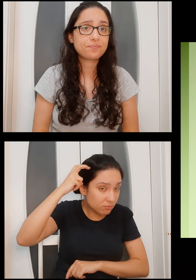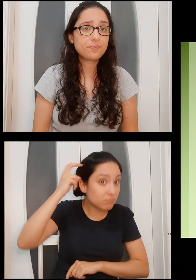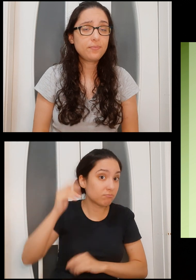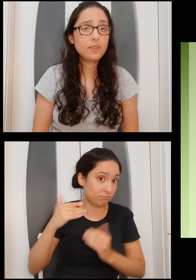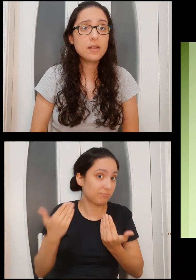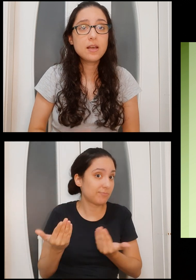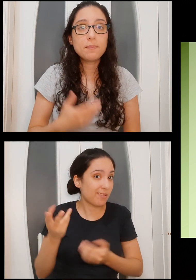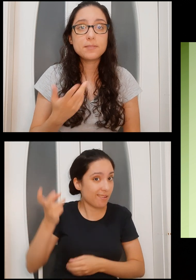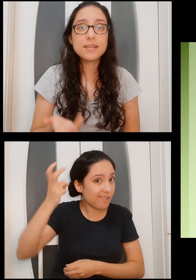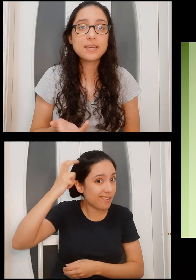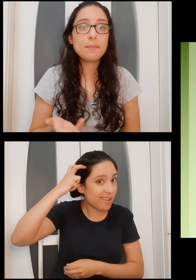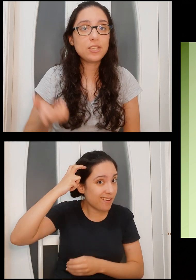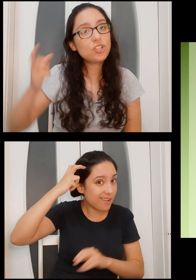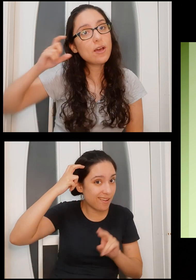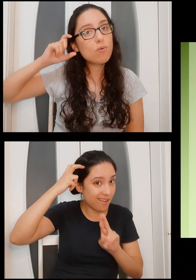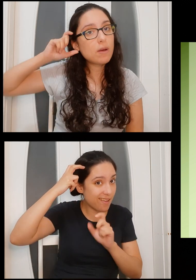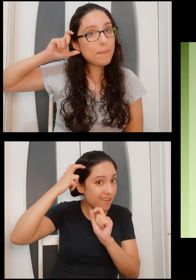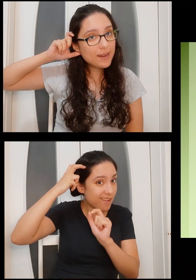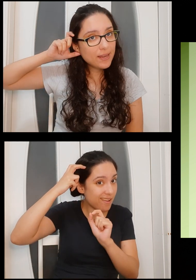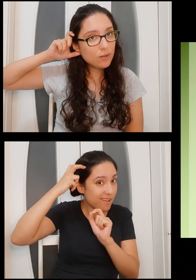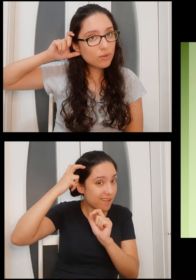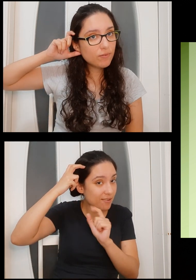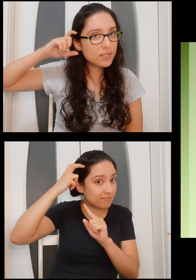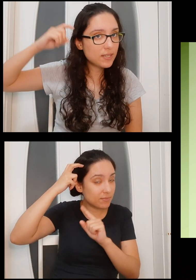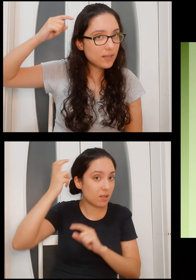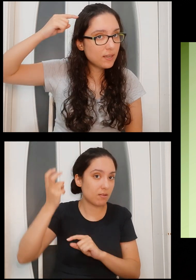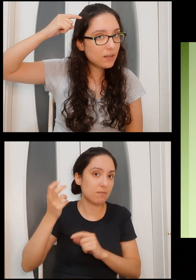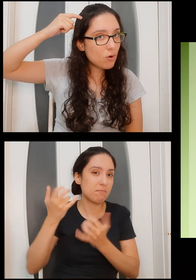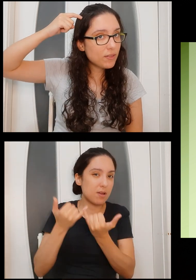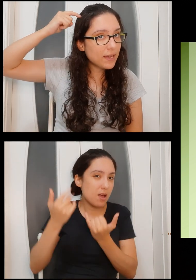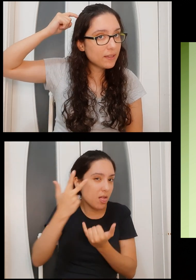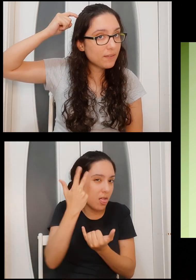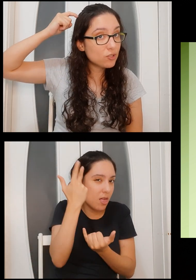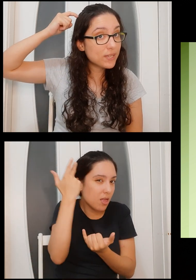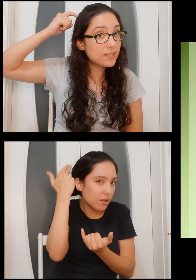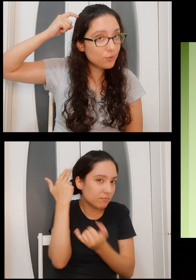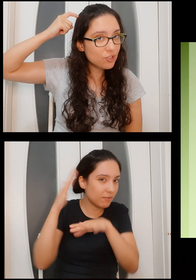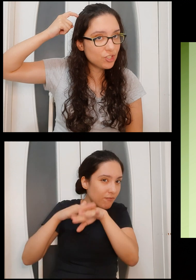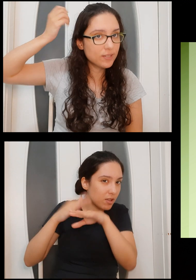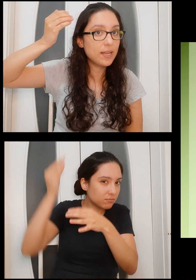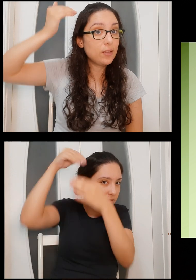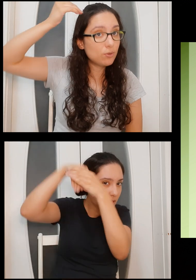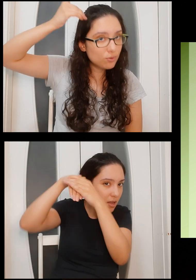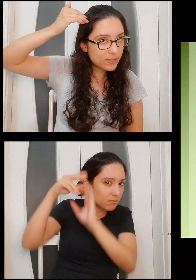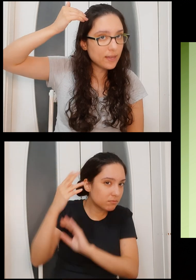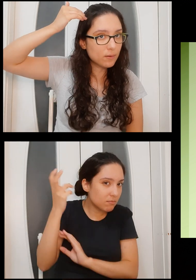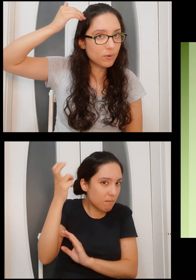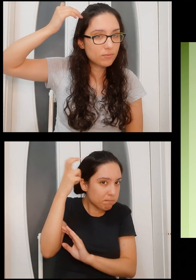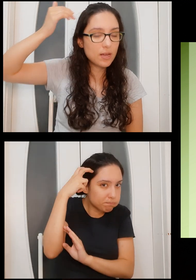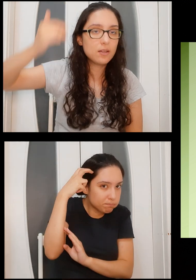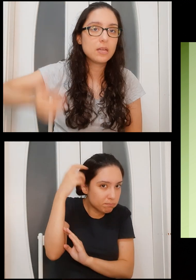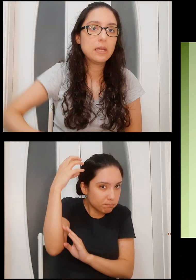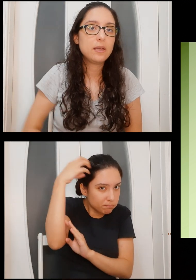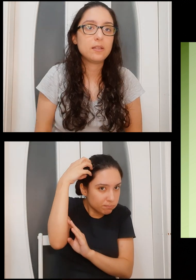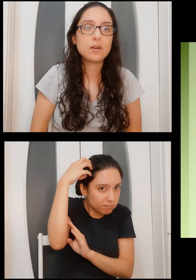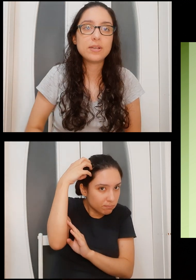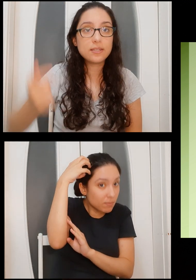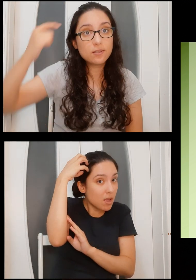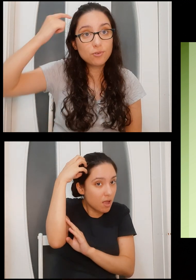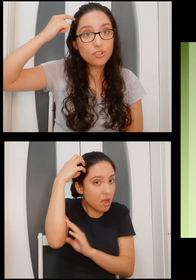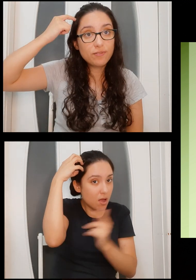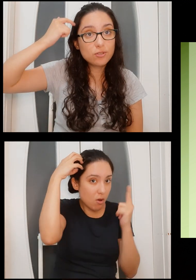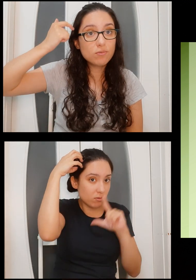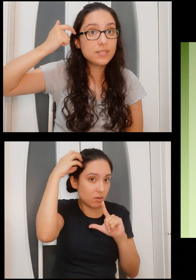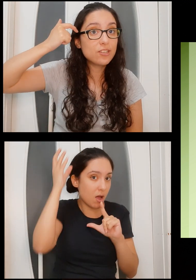expressão, mas basicamente é um aparelho que você conecta através de uma cirurgia dentro do cérebro, tá? Então